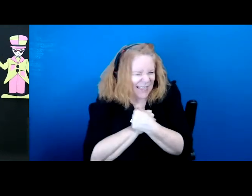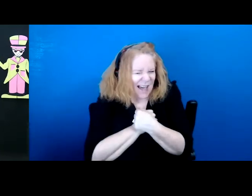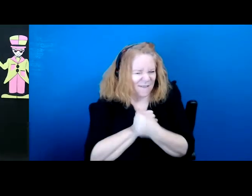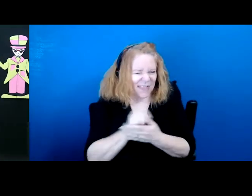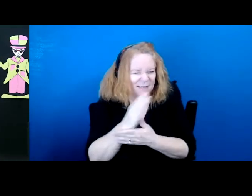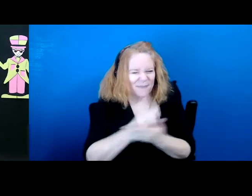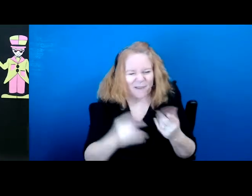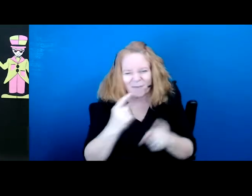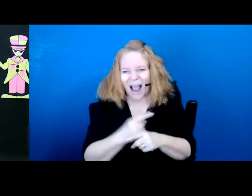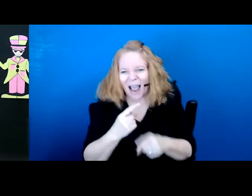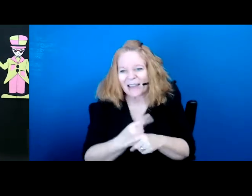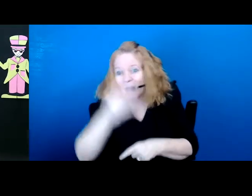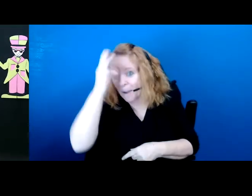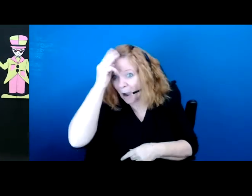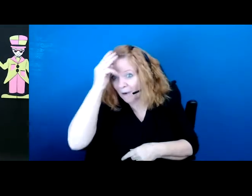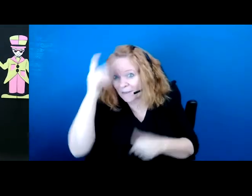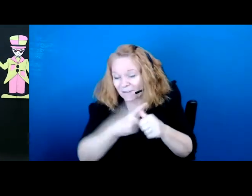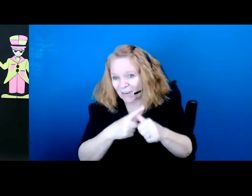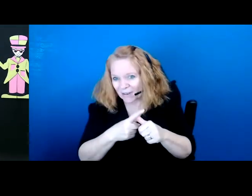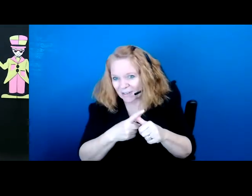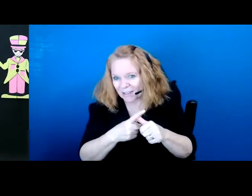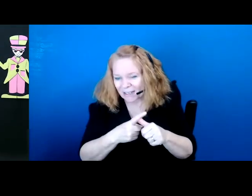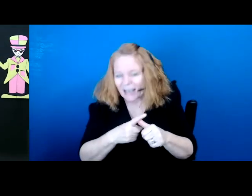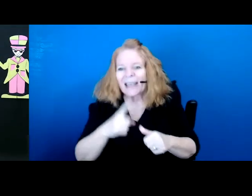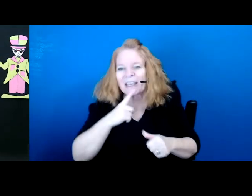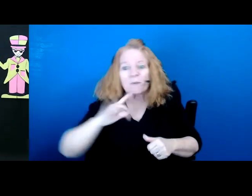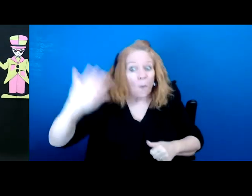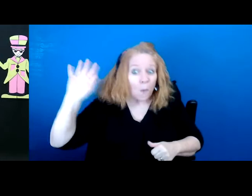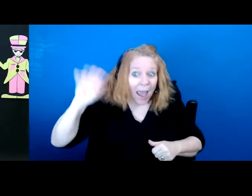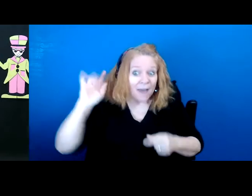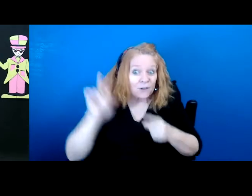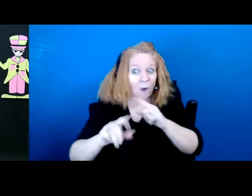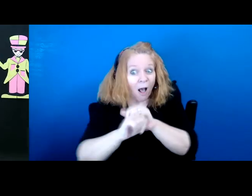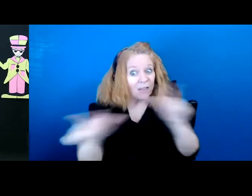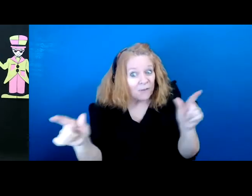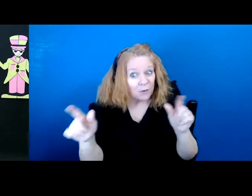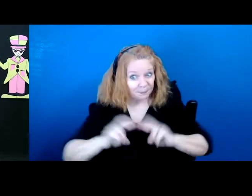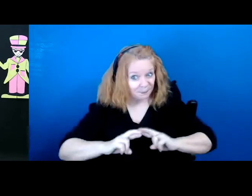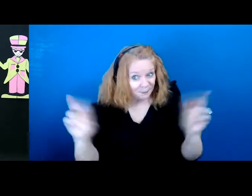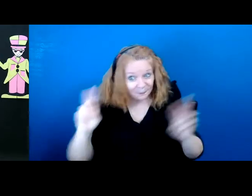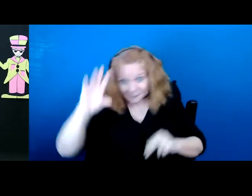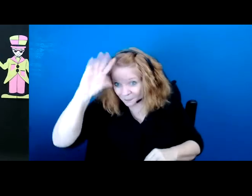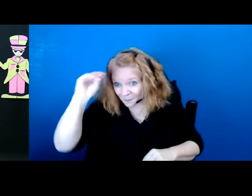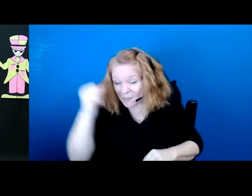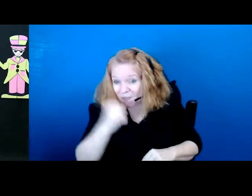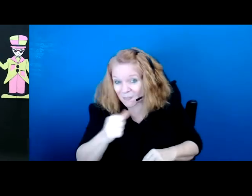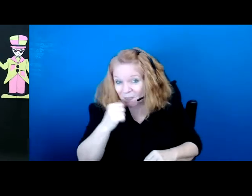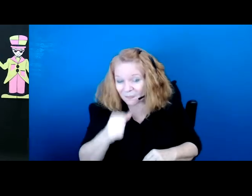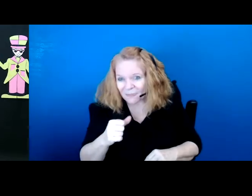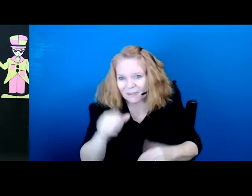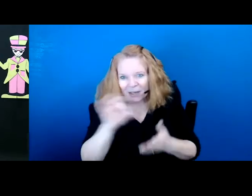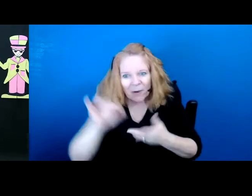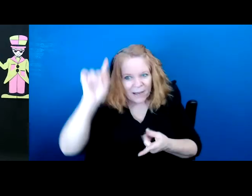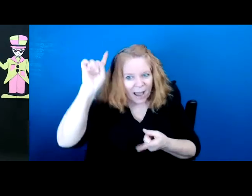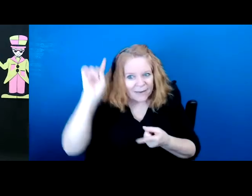para darle la bienvenida primero vamos a hacerlo con el marvin grande que les va a dar un saludo grande listo